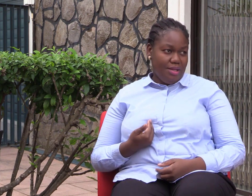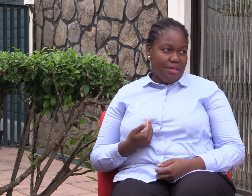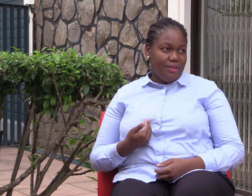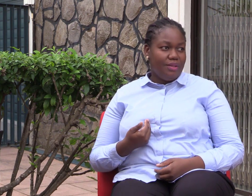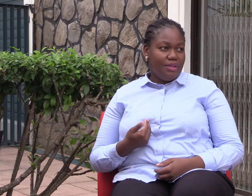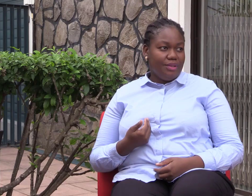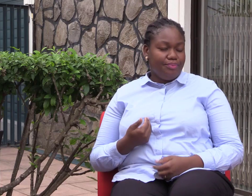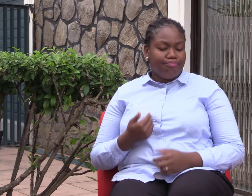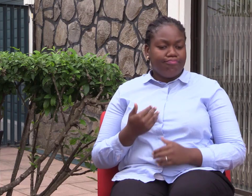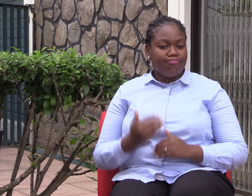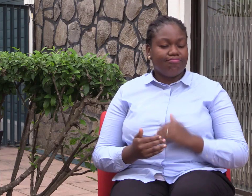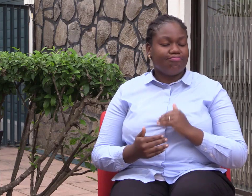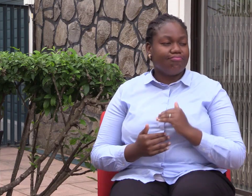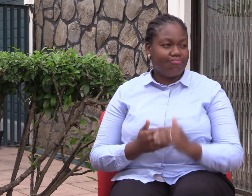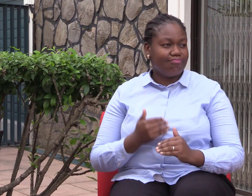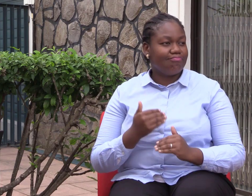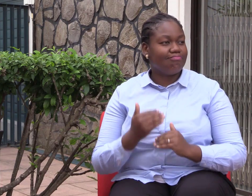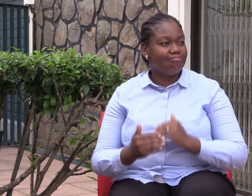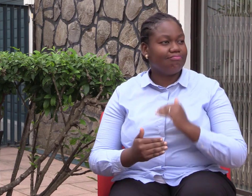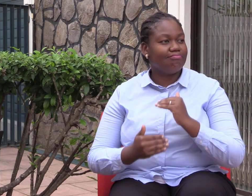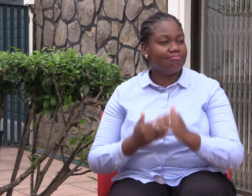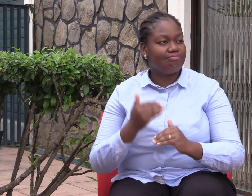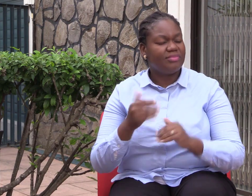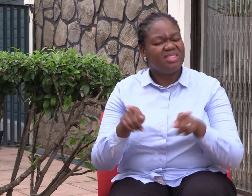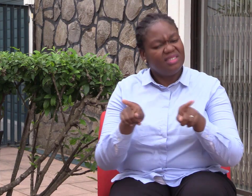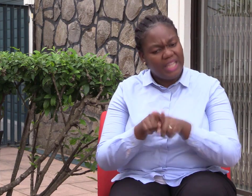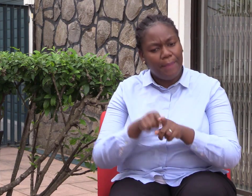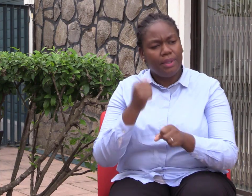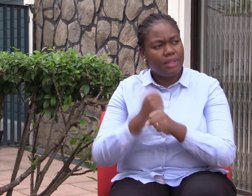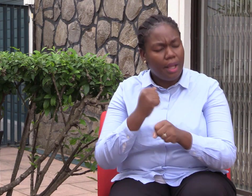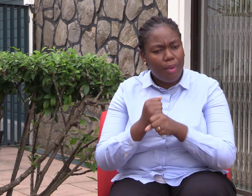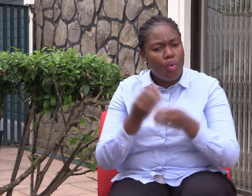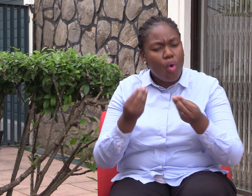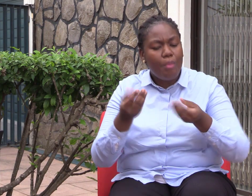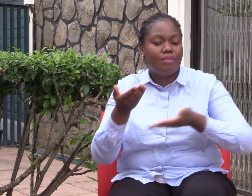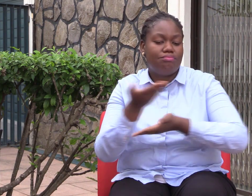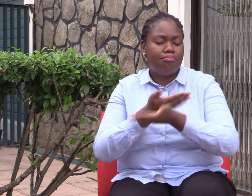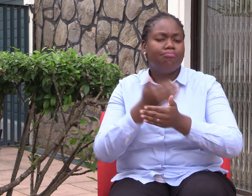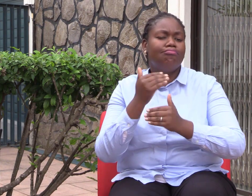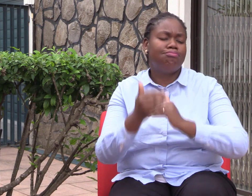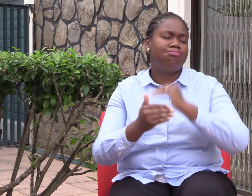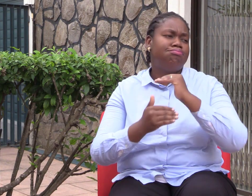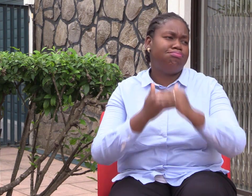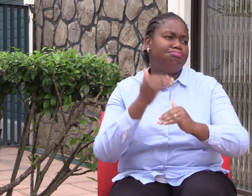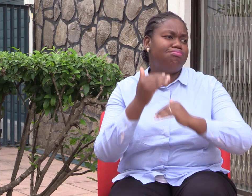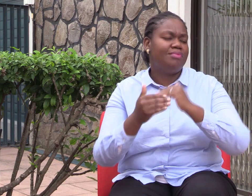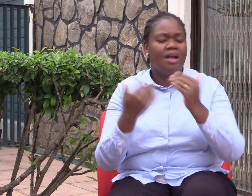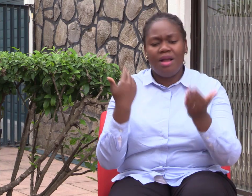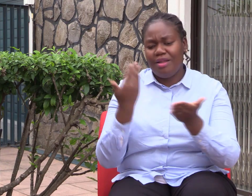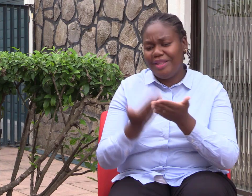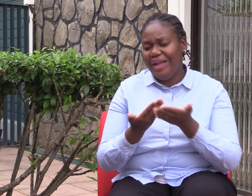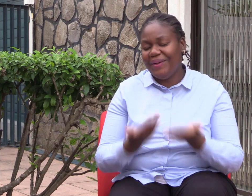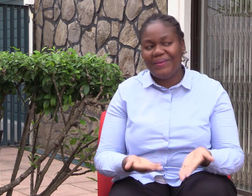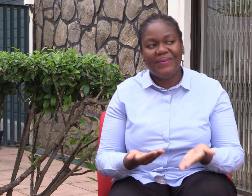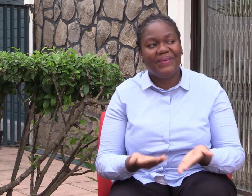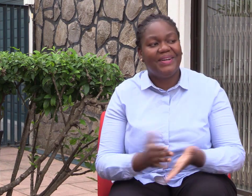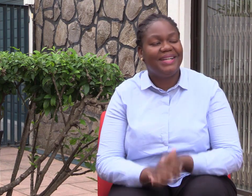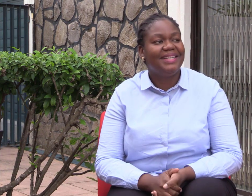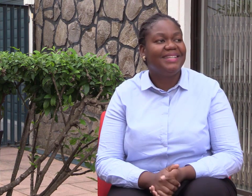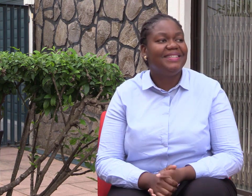como mulher, fui aprendendo gradualmente, fui trabalhando, fui ganhando experiência e até hoje